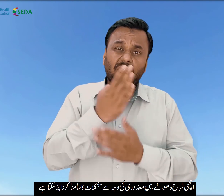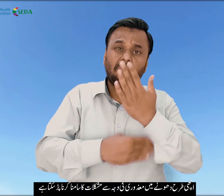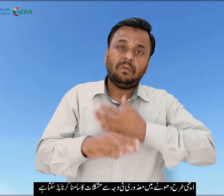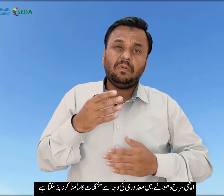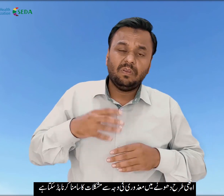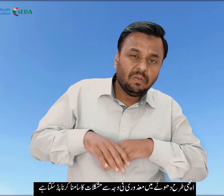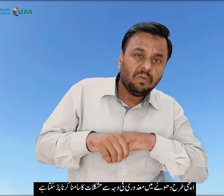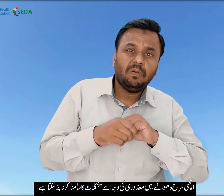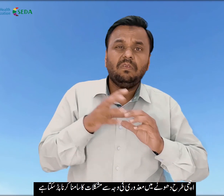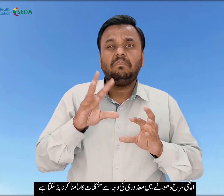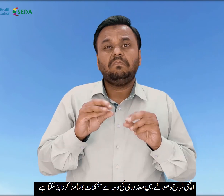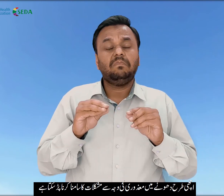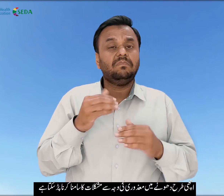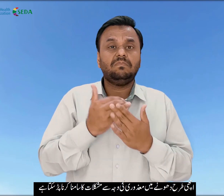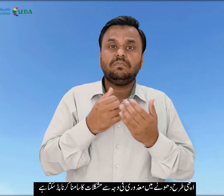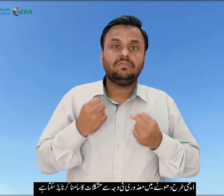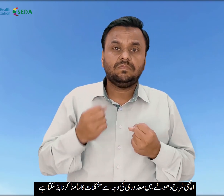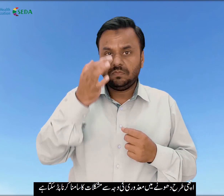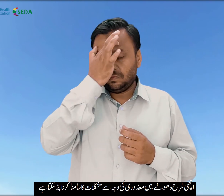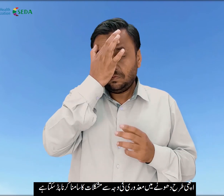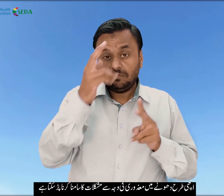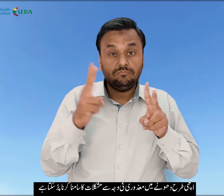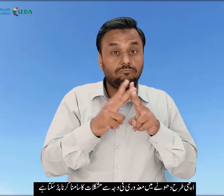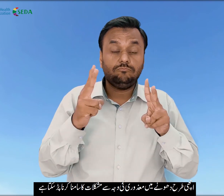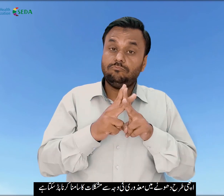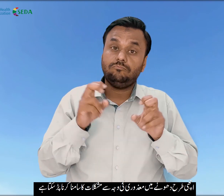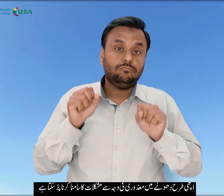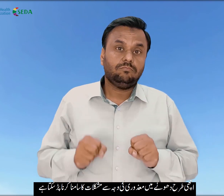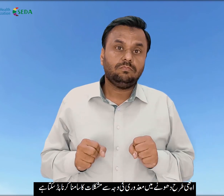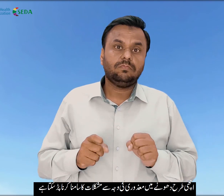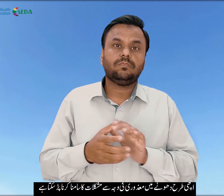سے مشکلات کا سامنا کرنا پڑ سکتا ہے۔